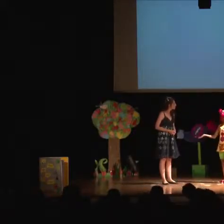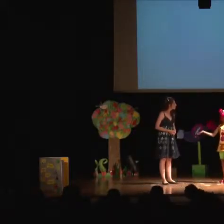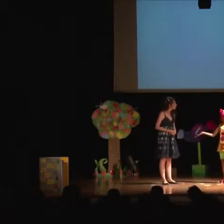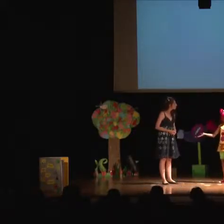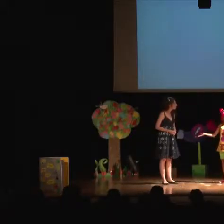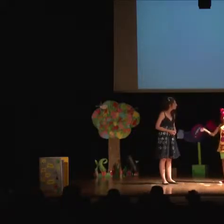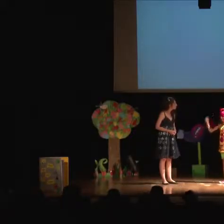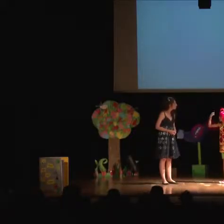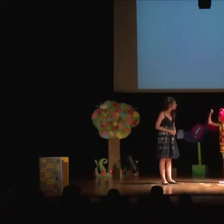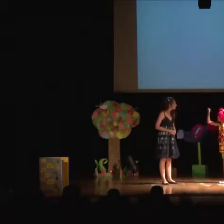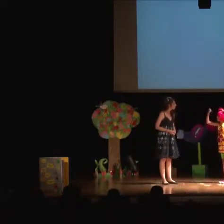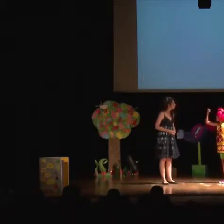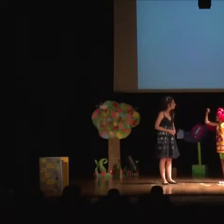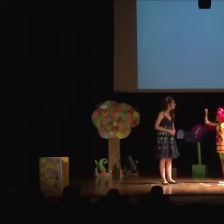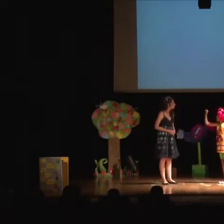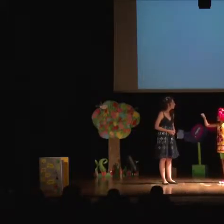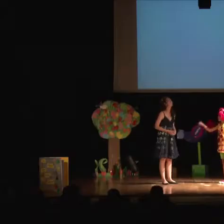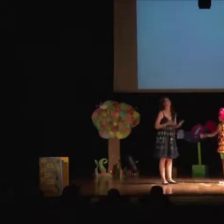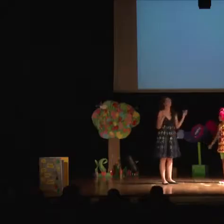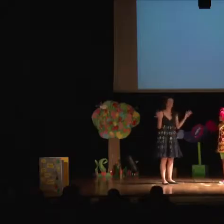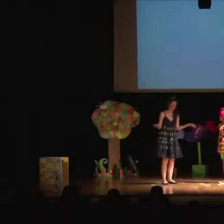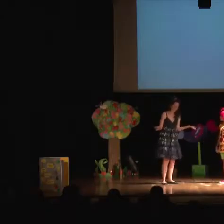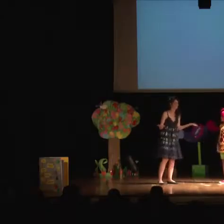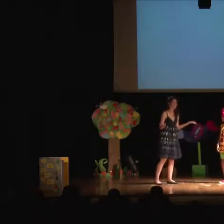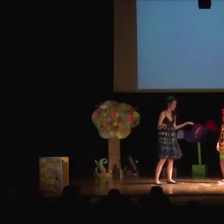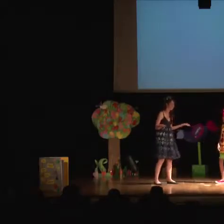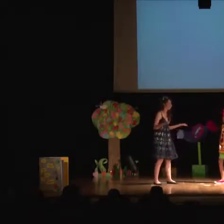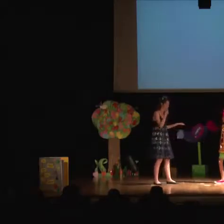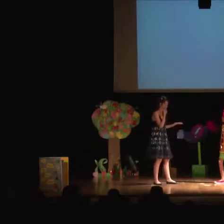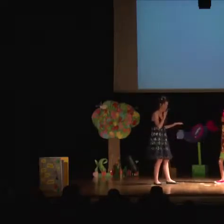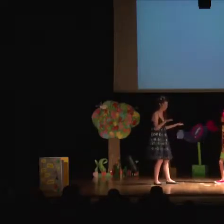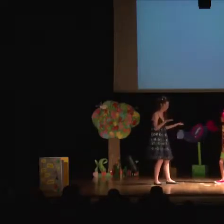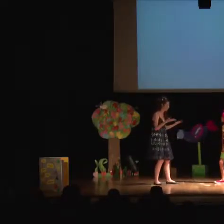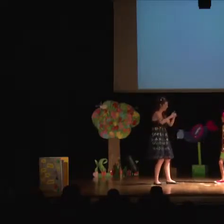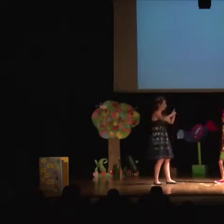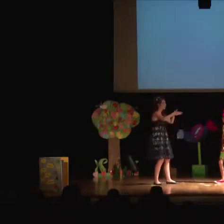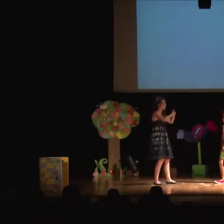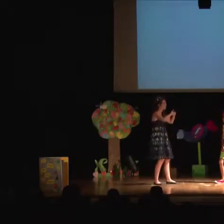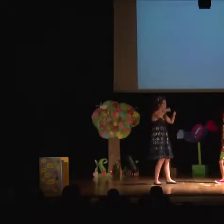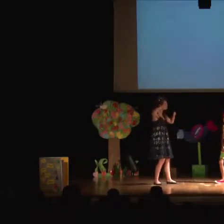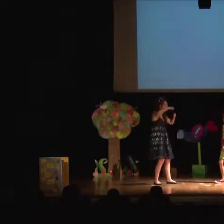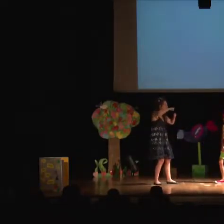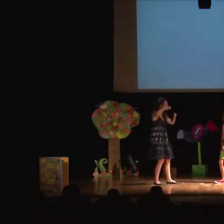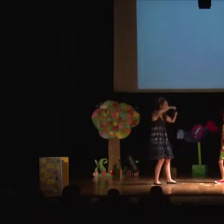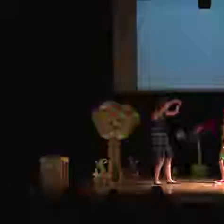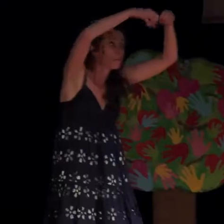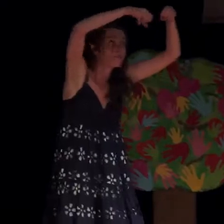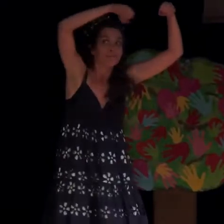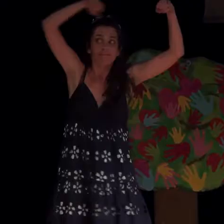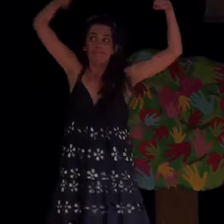sais-tu si quelqu'un te rend visite? Regarde, quand on sonne à ma porte, des lumières clignotent dans toutes